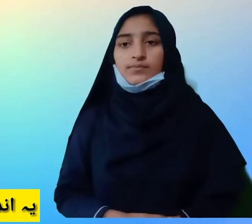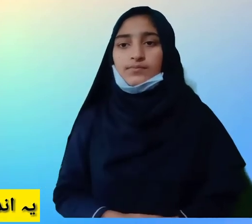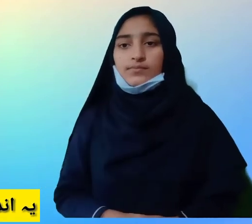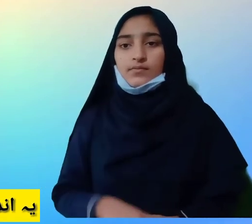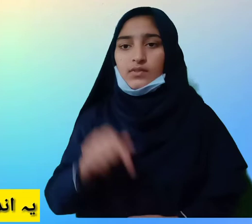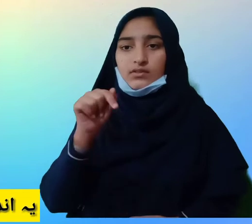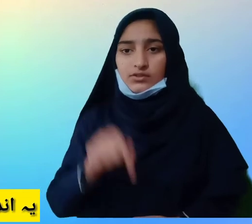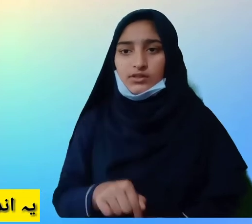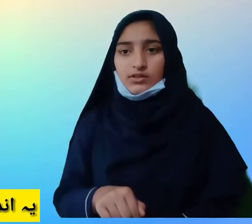ये